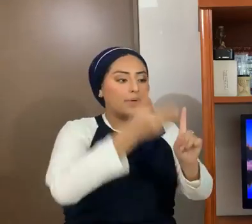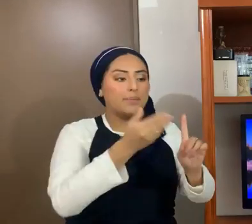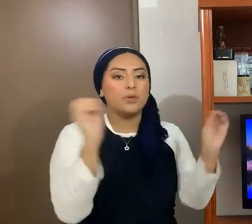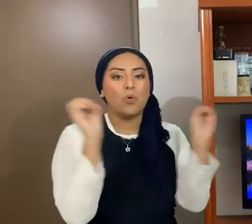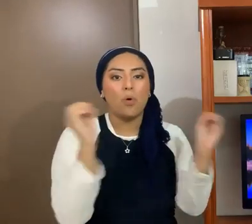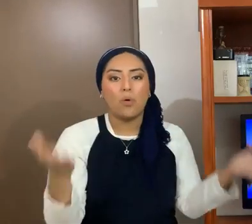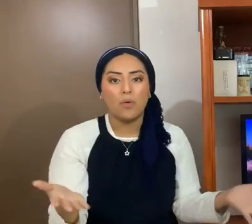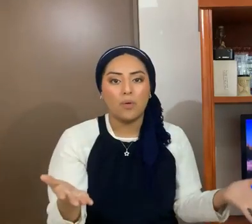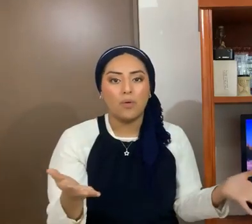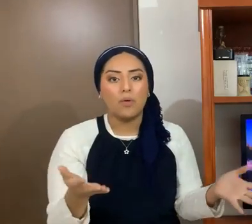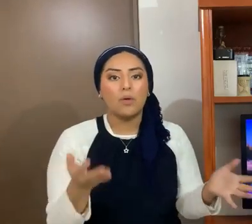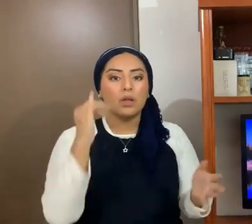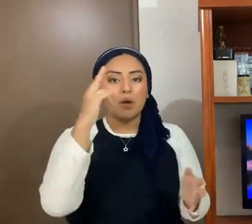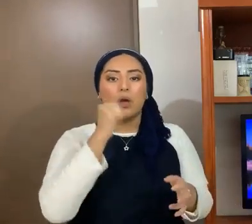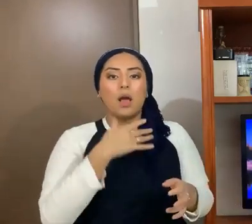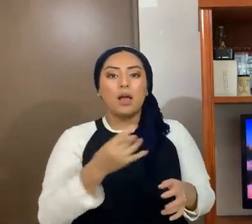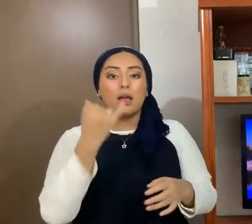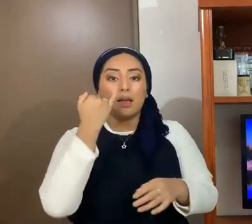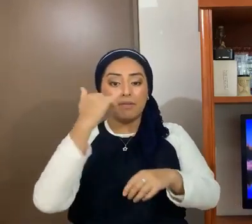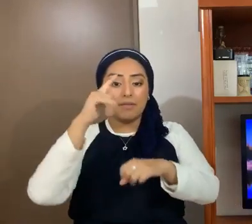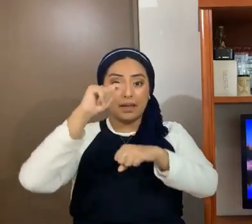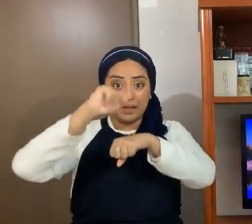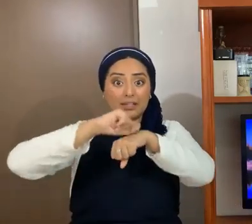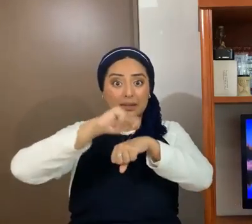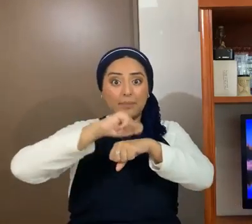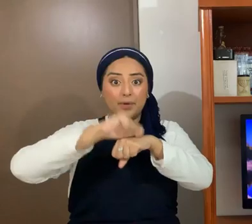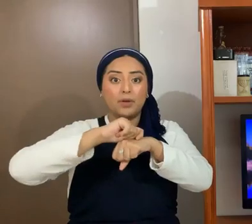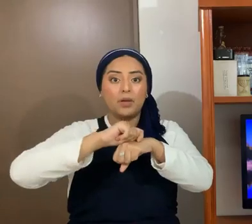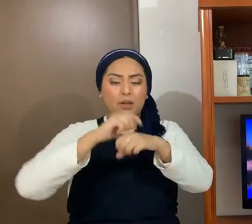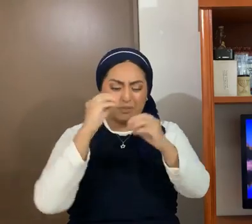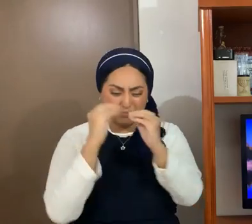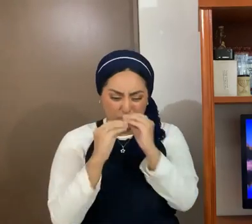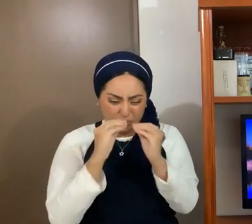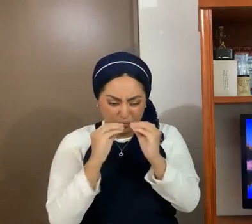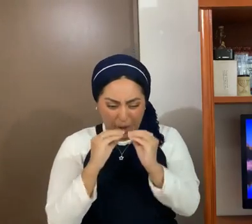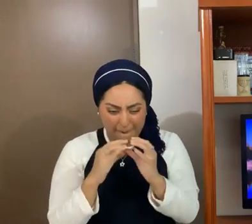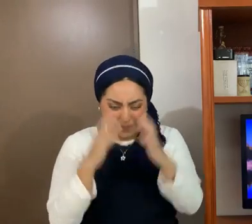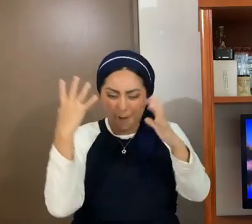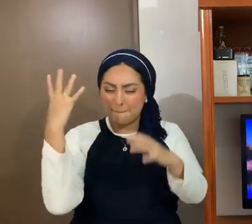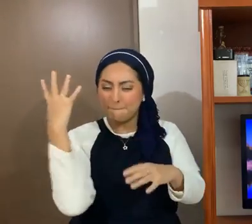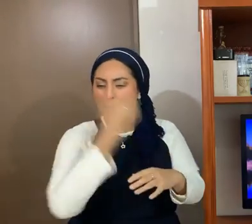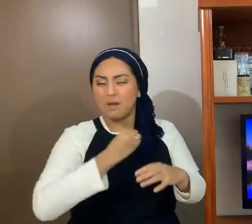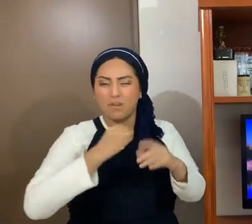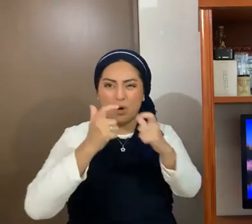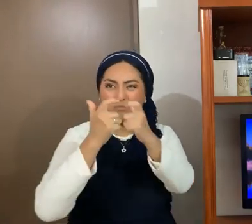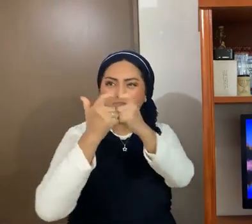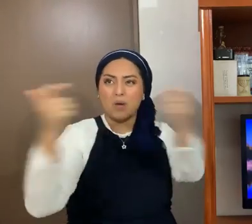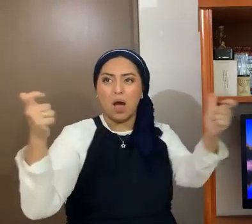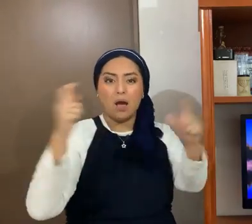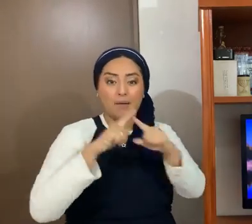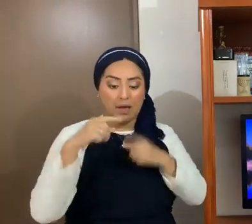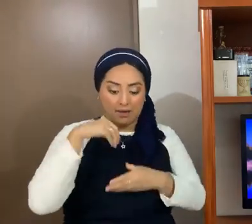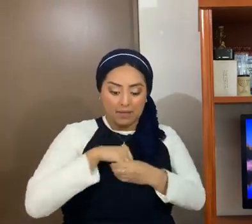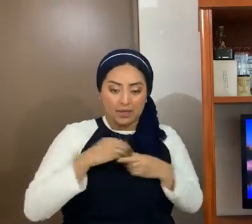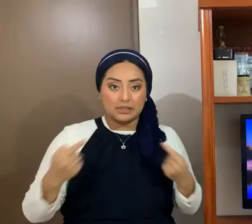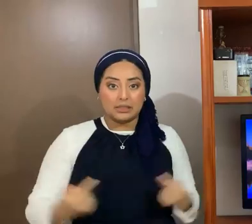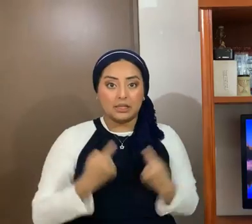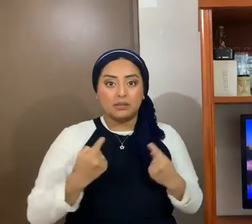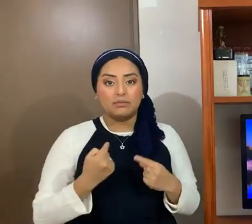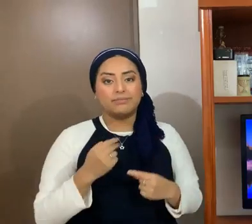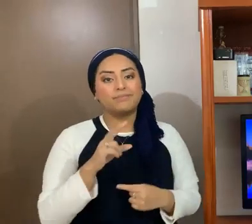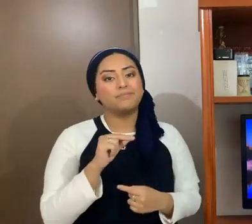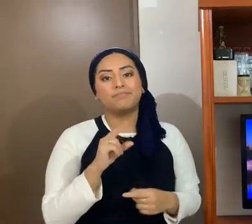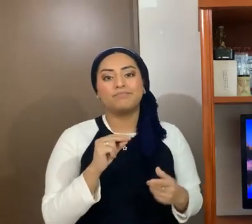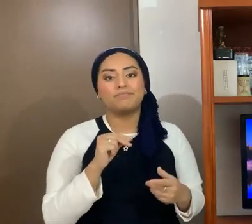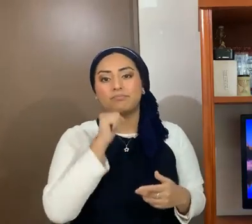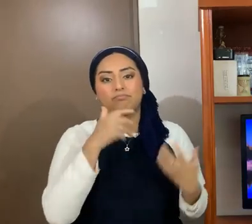con el templo que alguien pudiera construir con el oro más fino y refinado y las piedras más preciosas. No, el Eterno se agrada en la